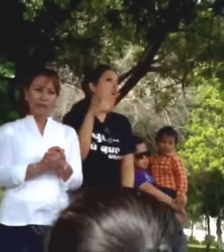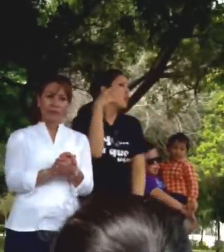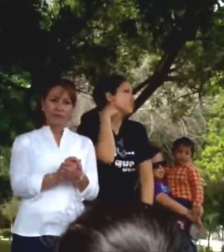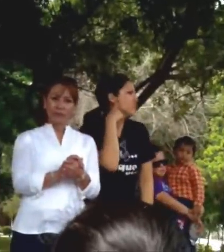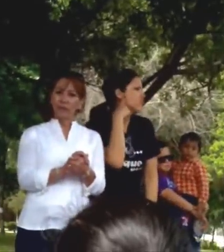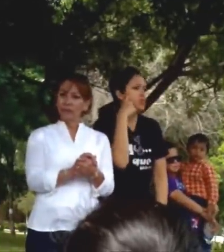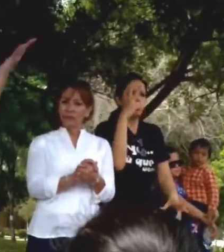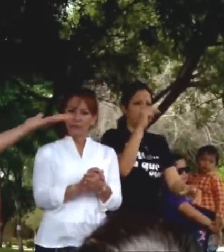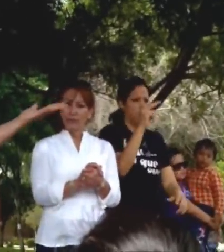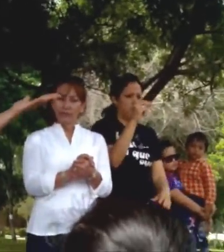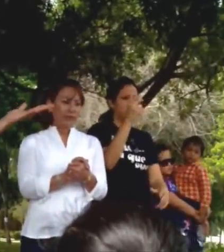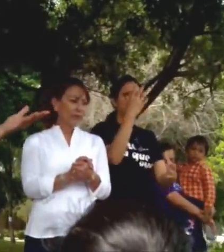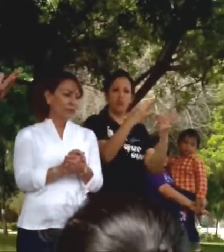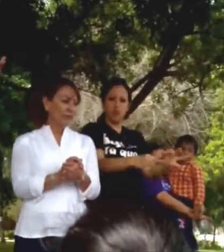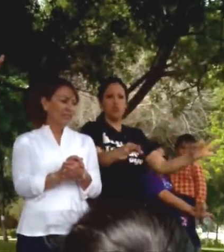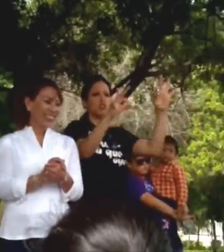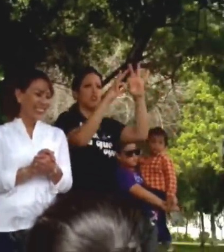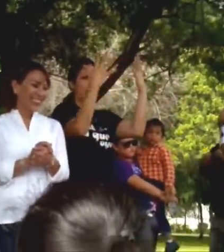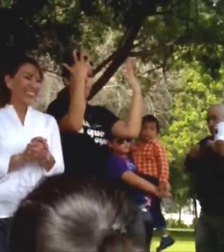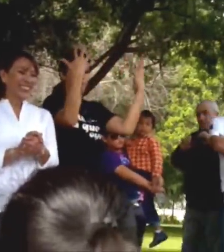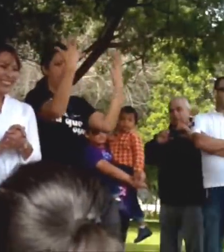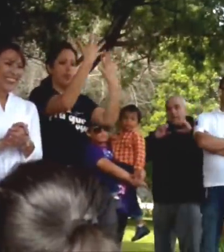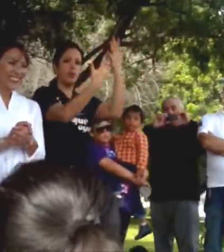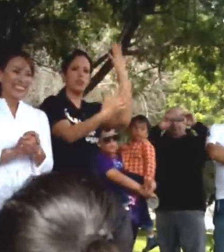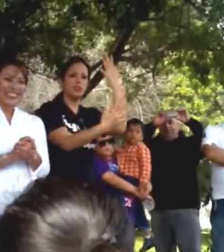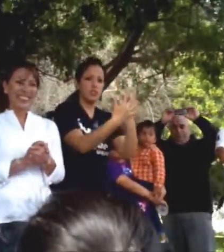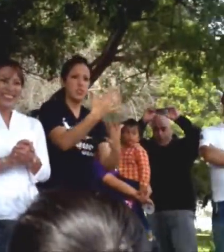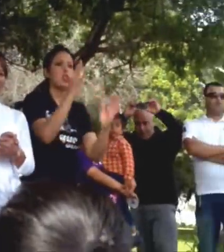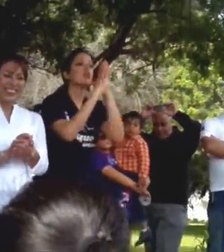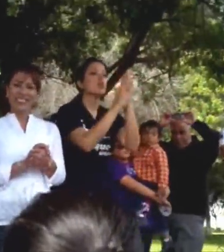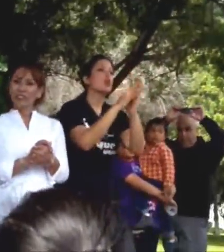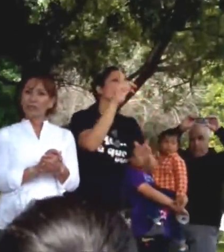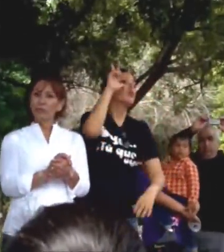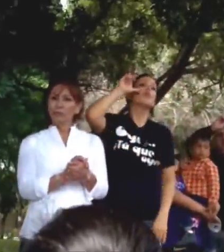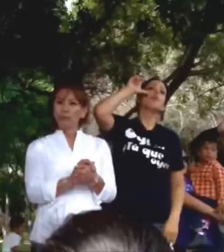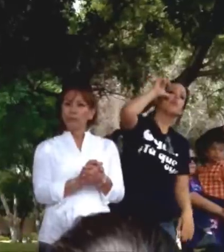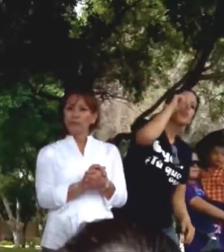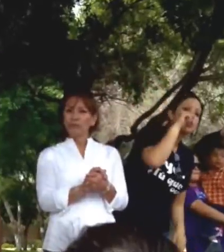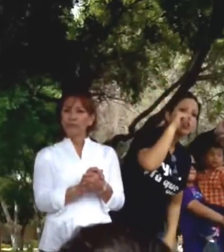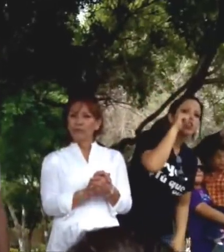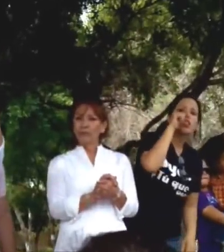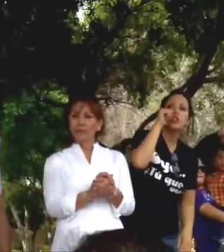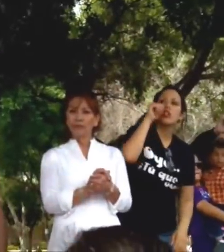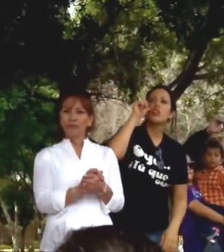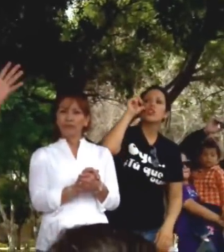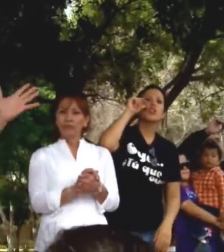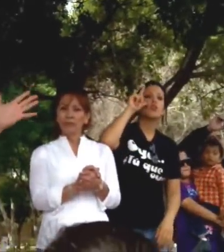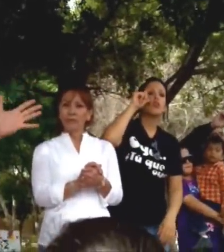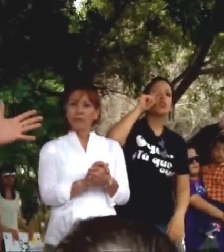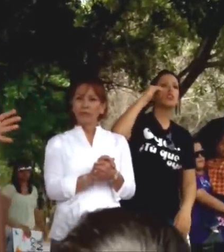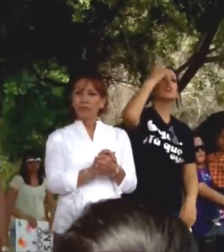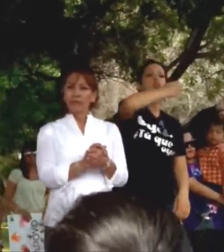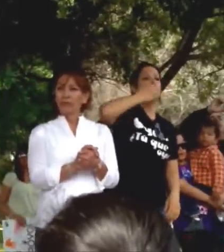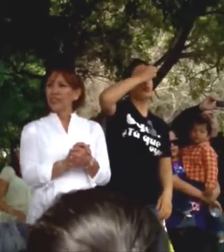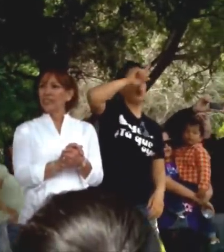El oído, no eso no. Por favor, el día de mañana, pues habrá las actividades propias